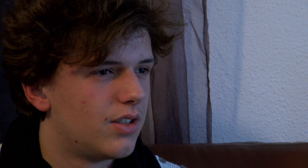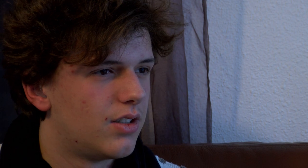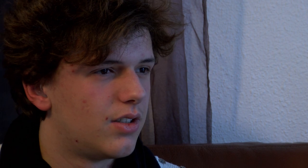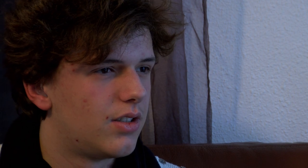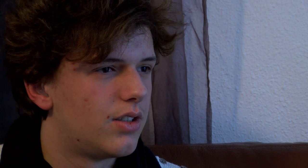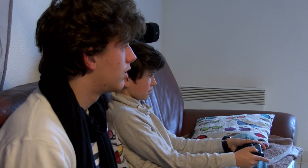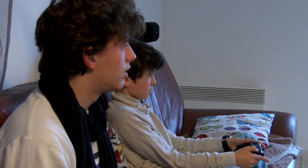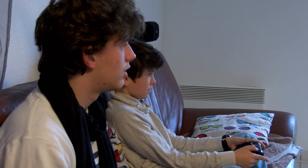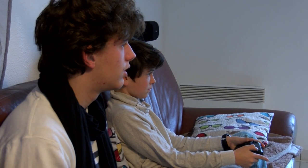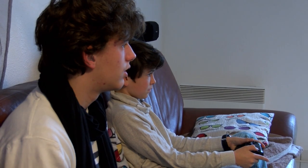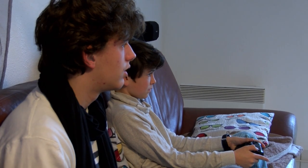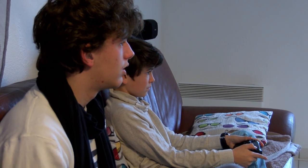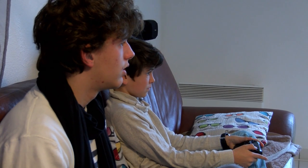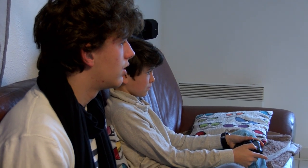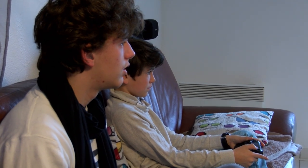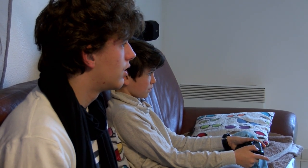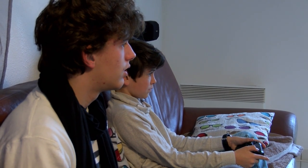Après, j'ai bien compris que ce n'était pas que ça.